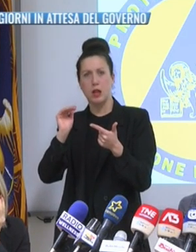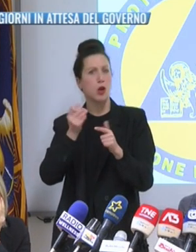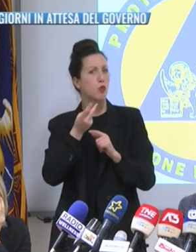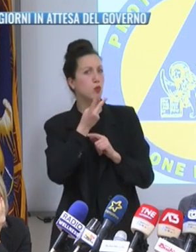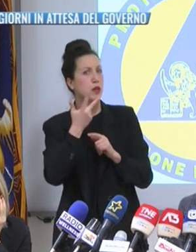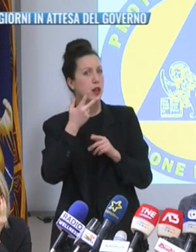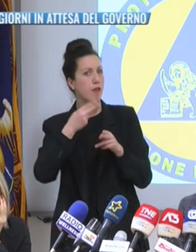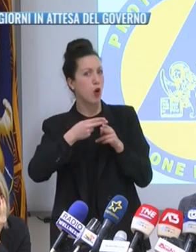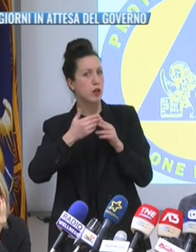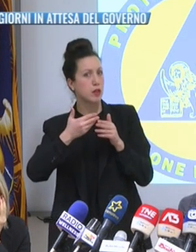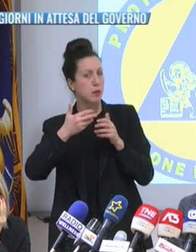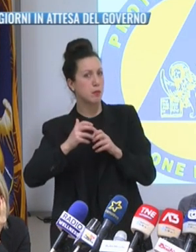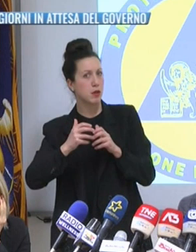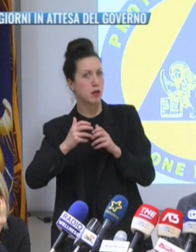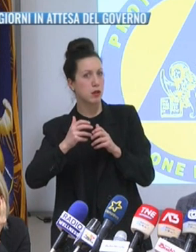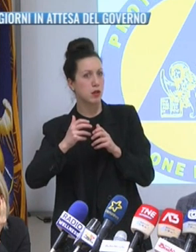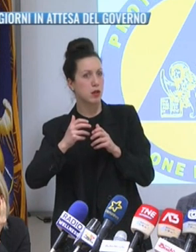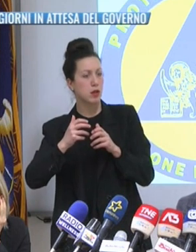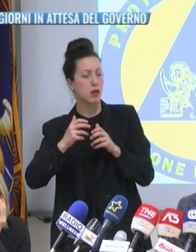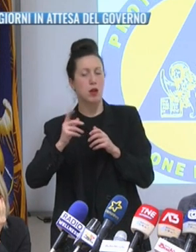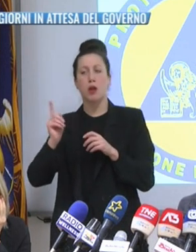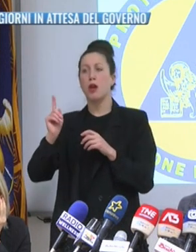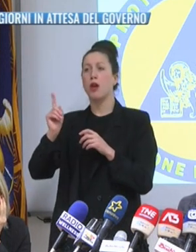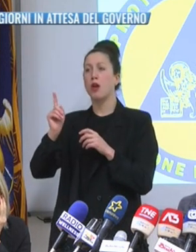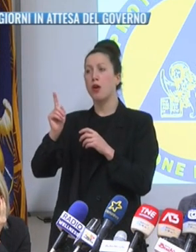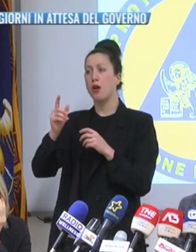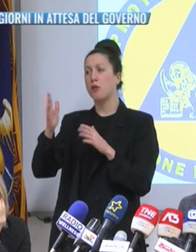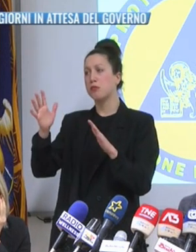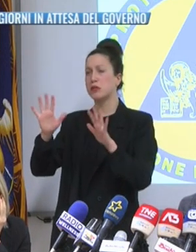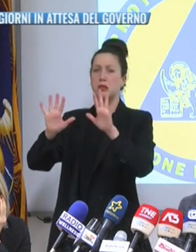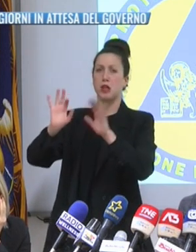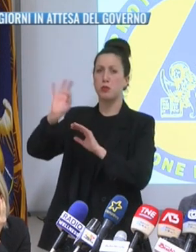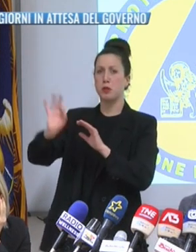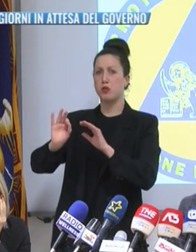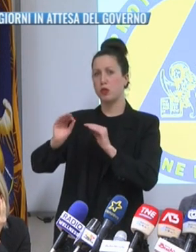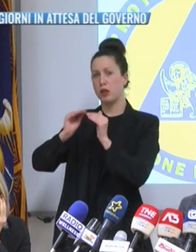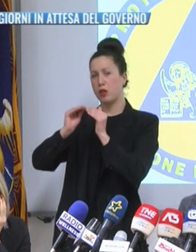No, percentuale, cioè potrebbe essere un 10%, una roba del genere.